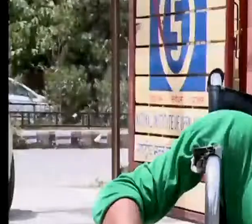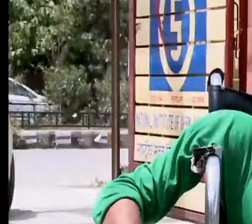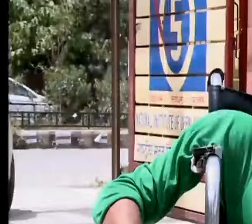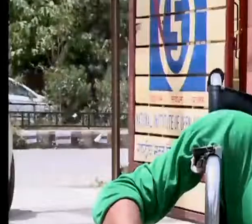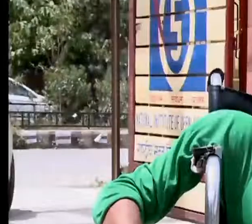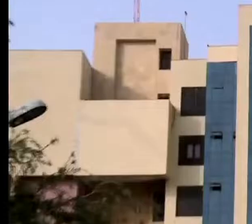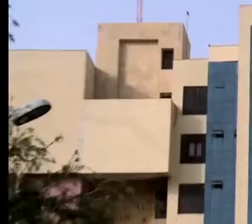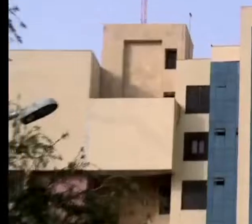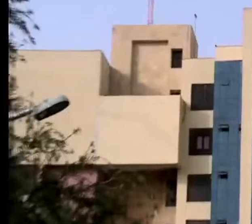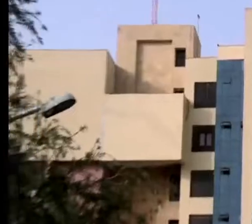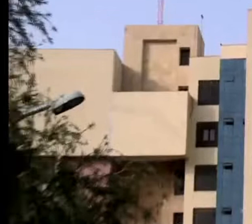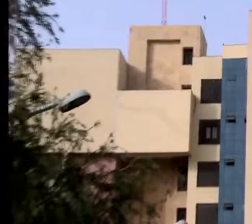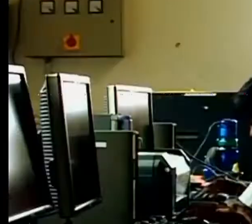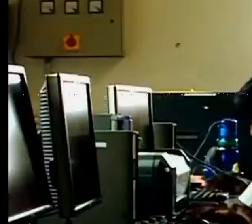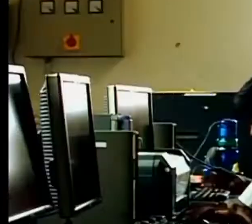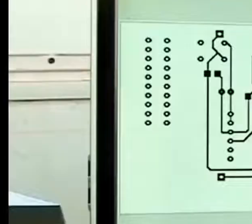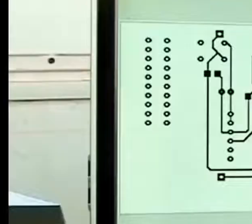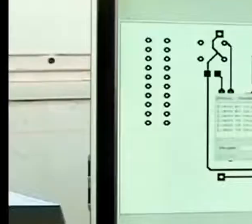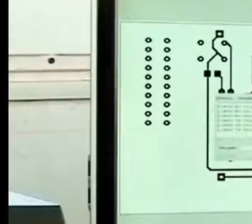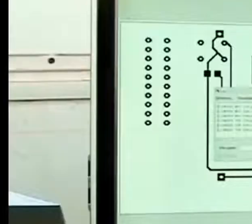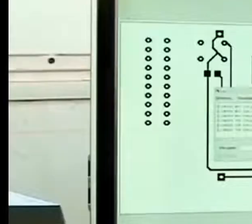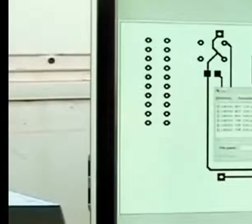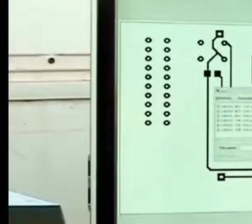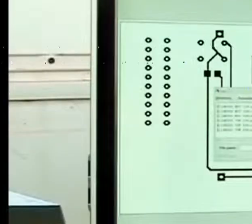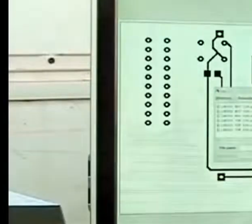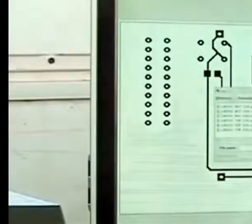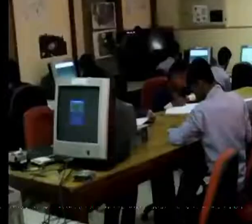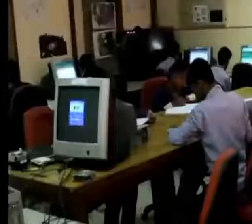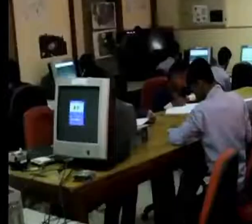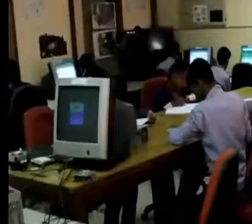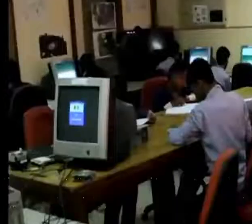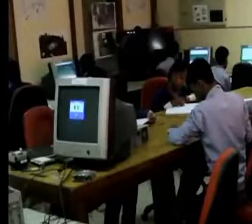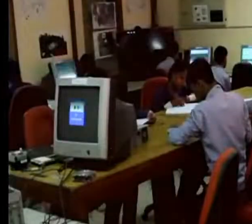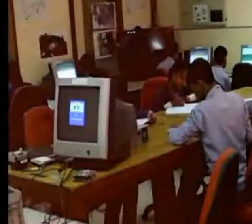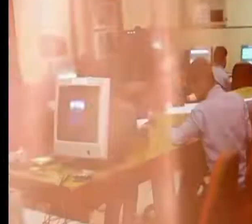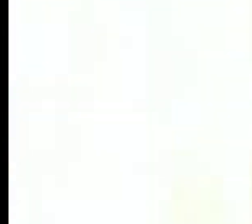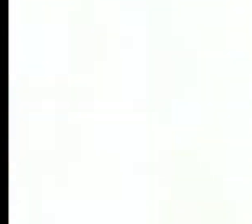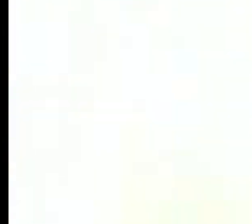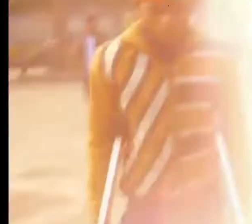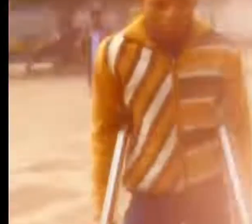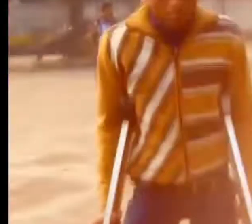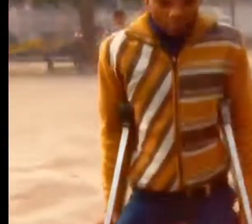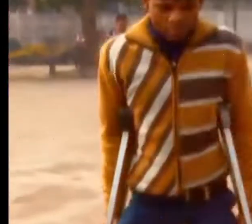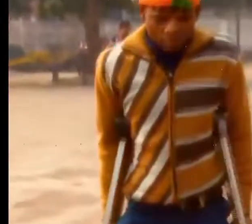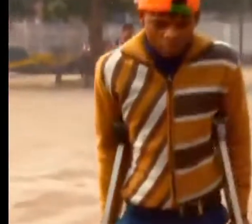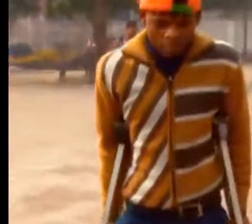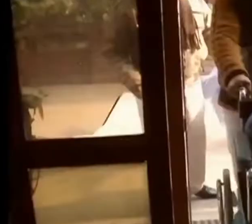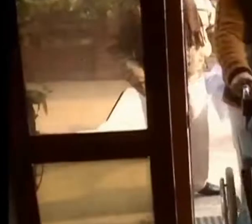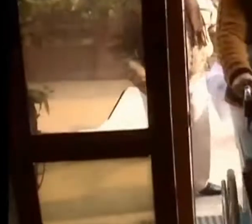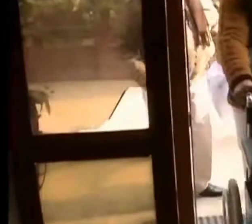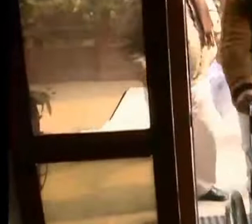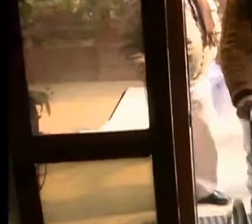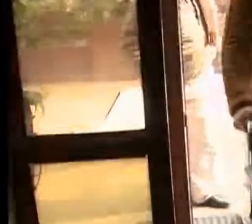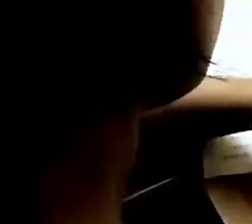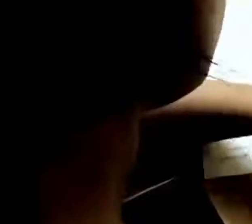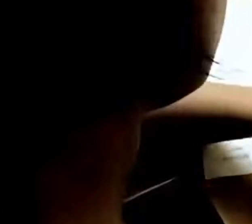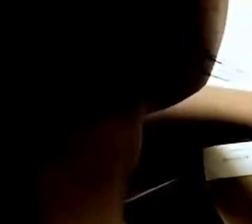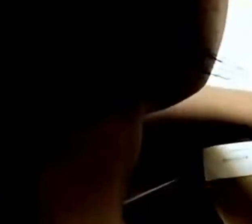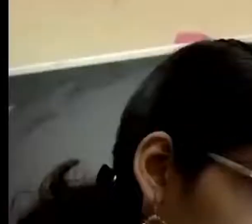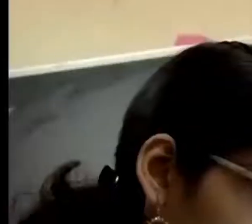हम अपना दीपक स्वयं बने, हम अपना रास्ता